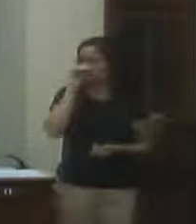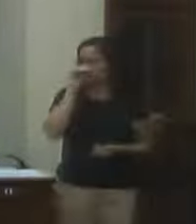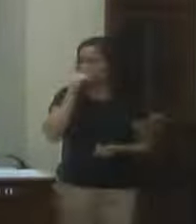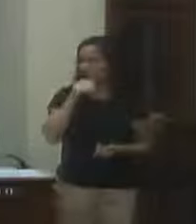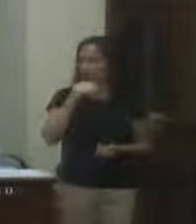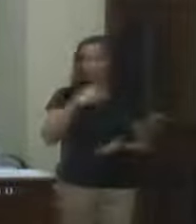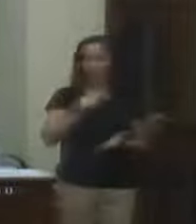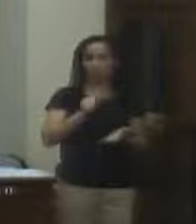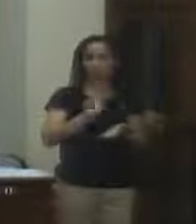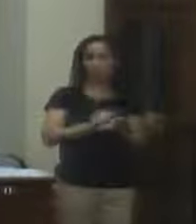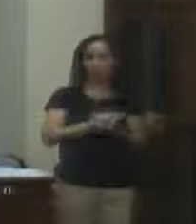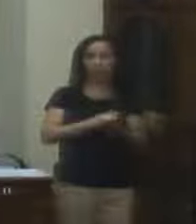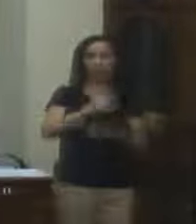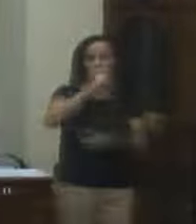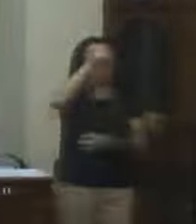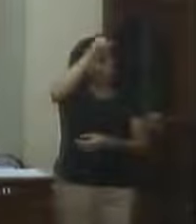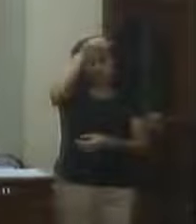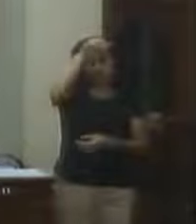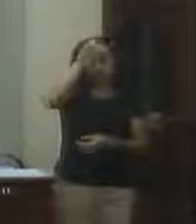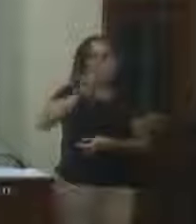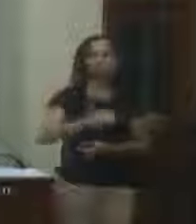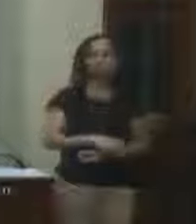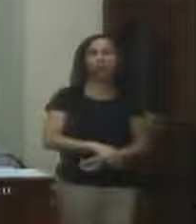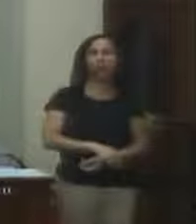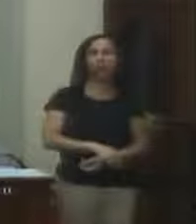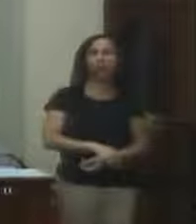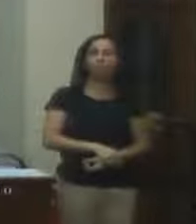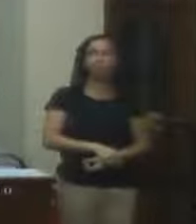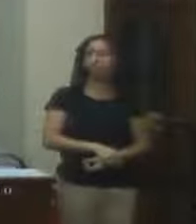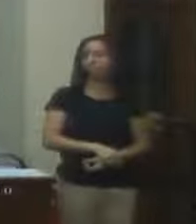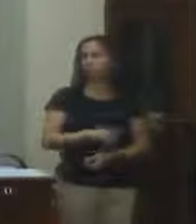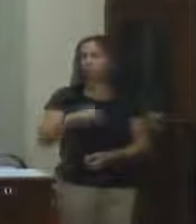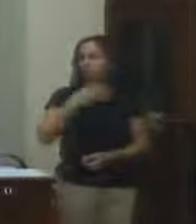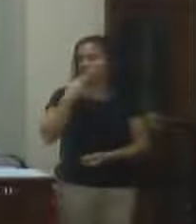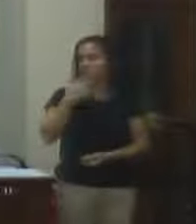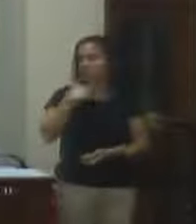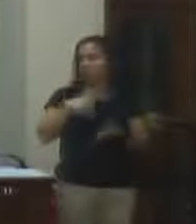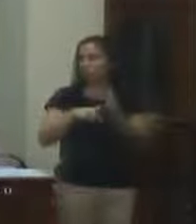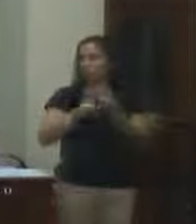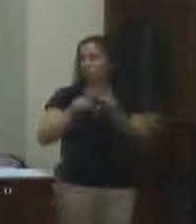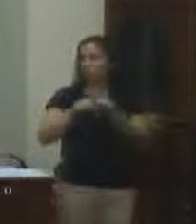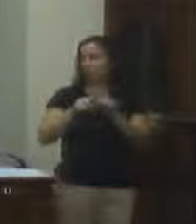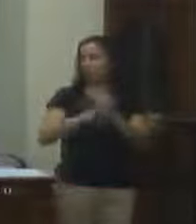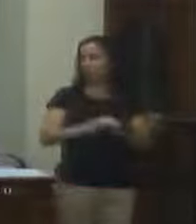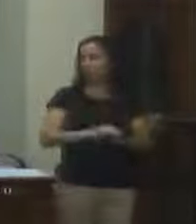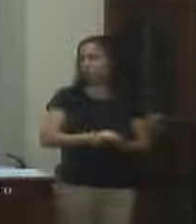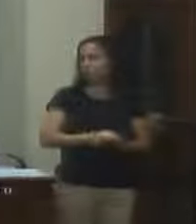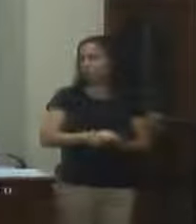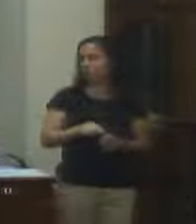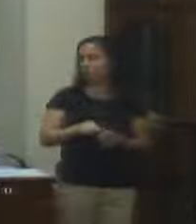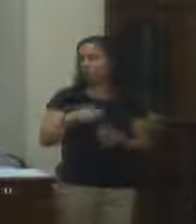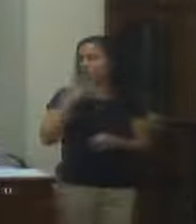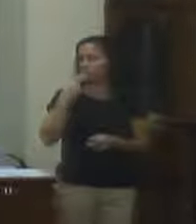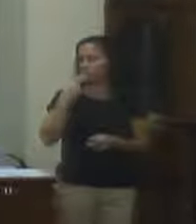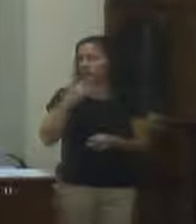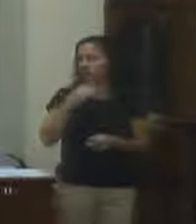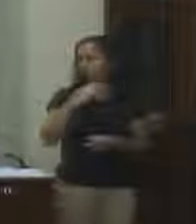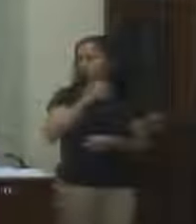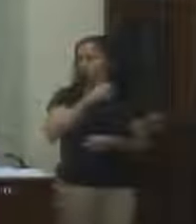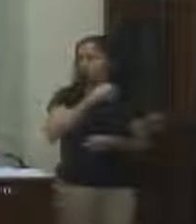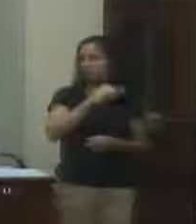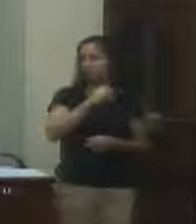pelas determinações do executivo. Nas minhas colocações, eu quero fazer um